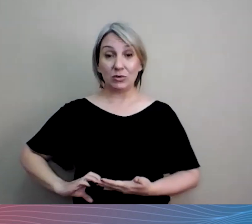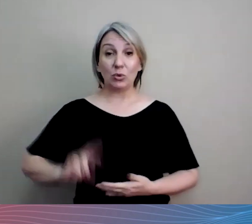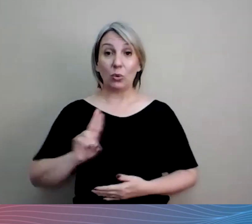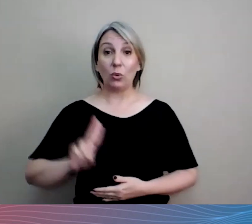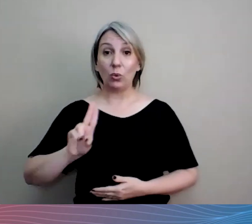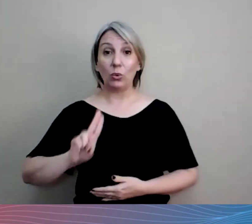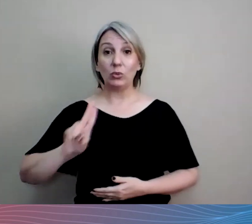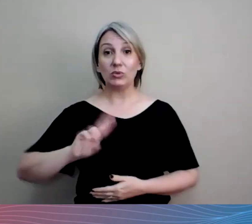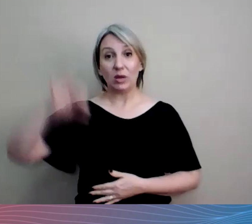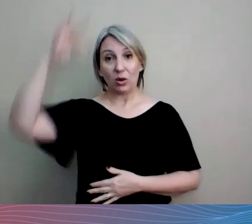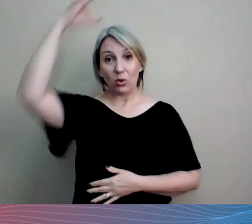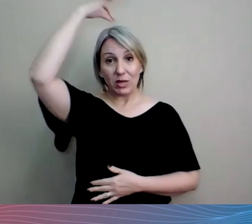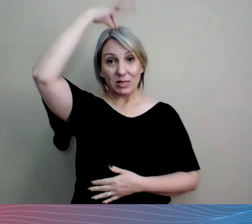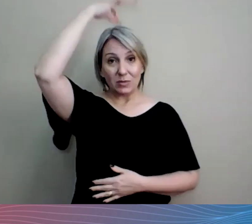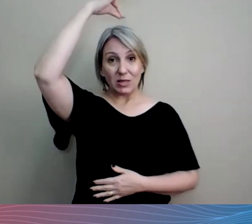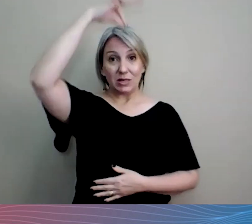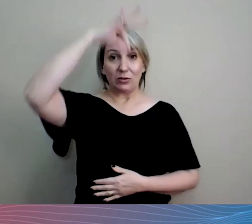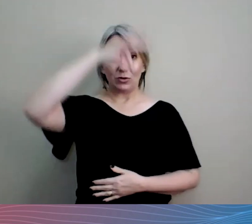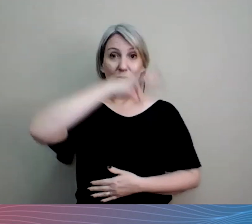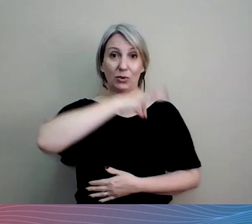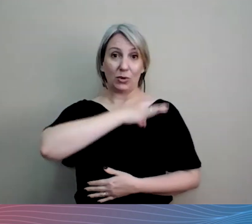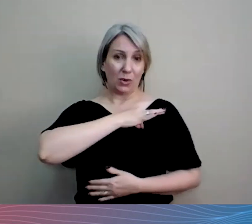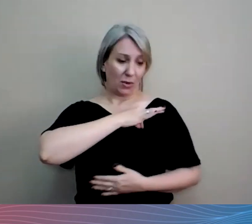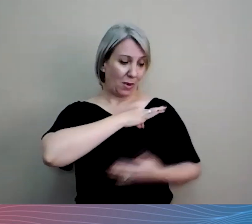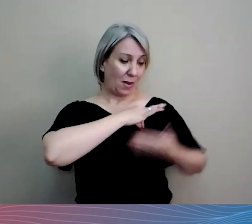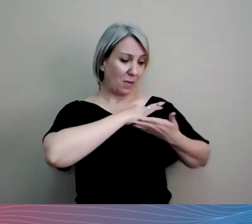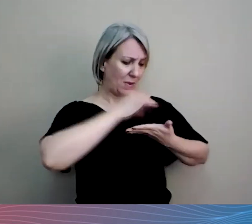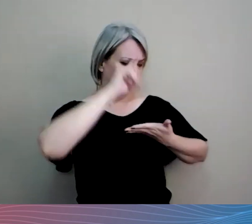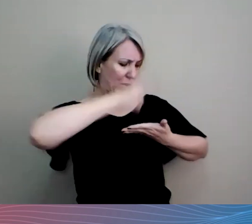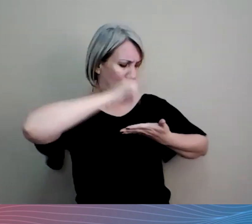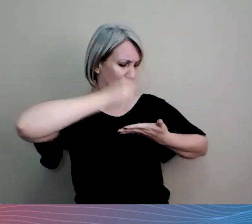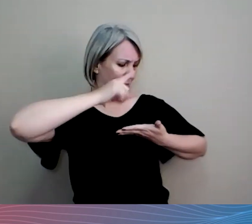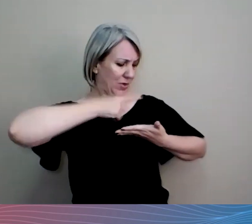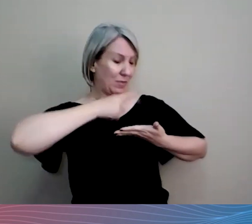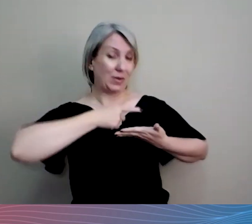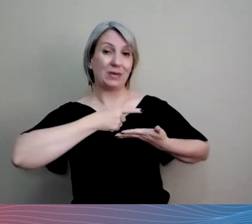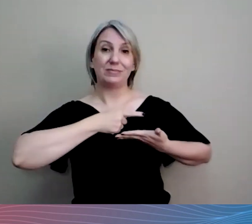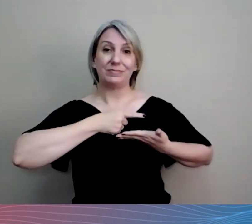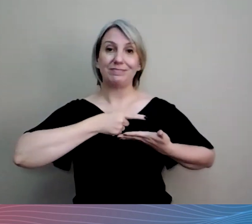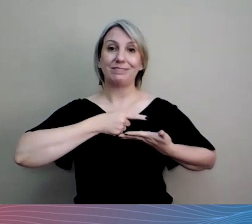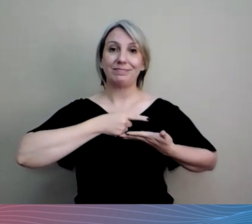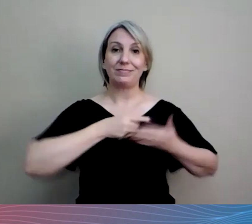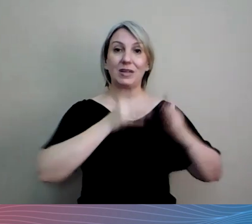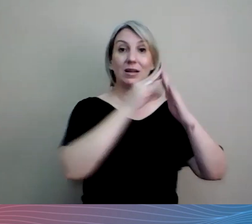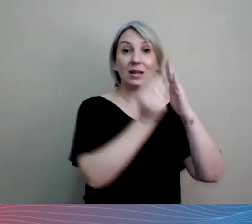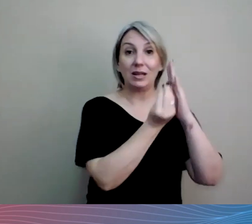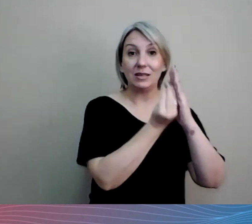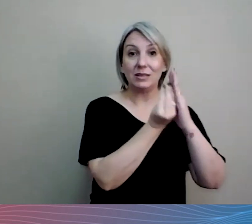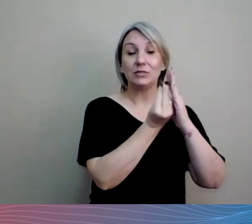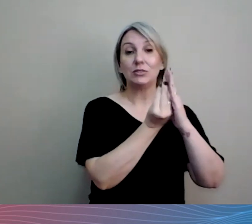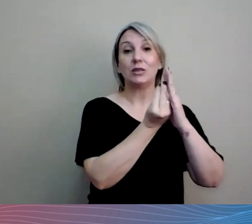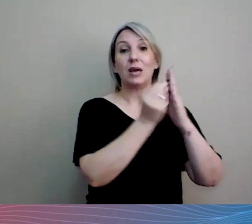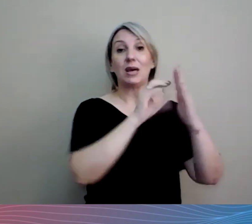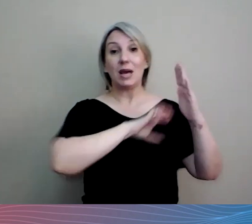age. Todas as ações que estão acontecendo na igreja ultimamente, é Cristo quem age. Só que